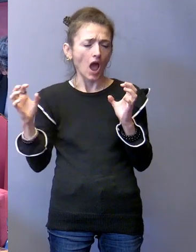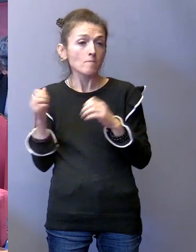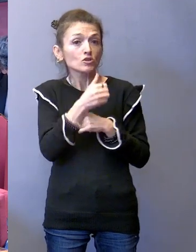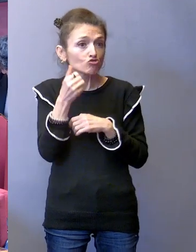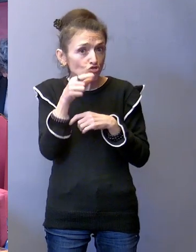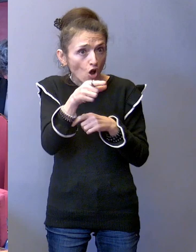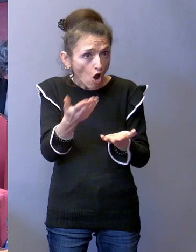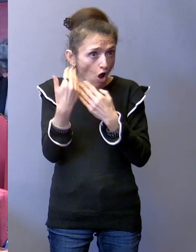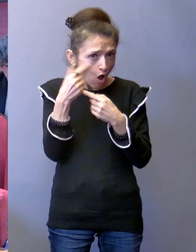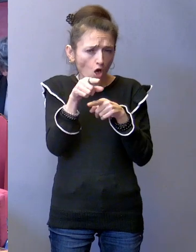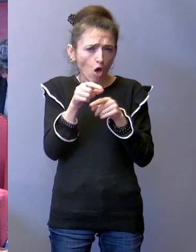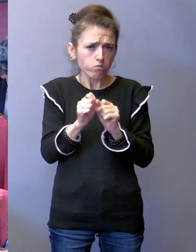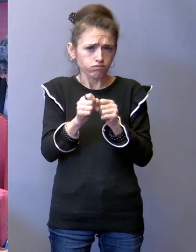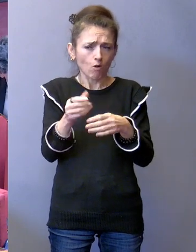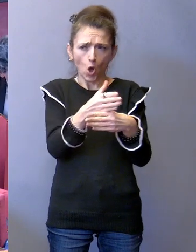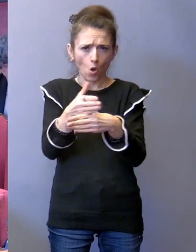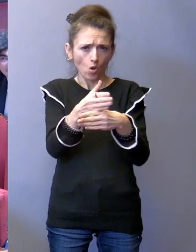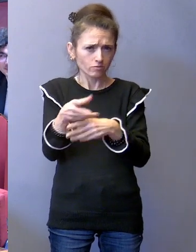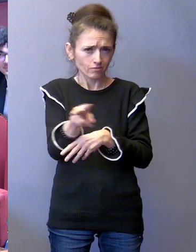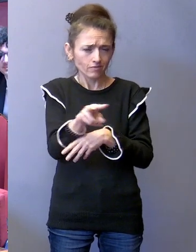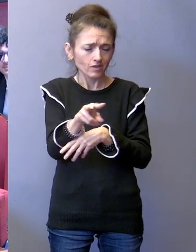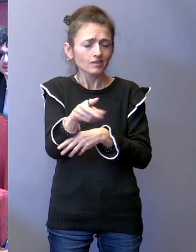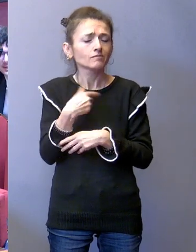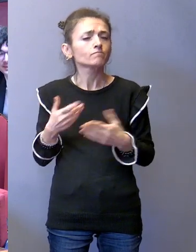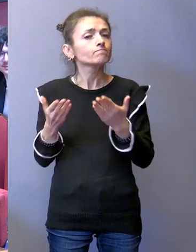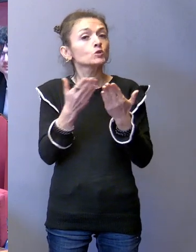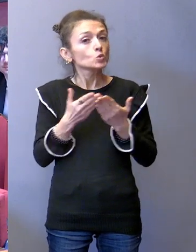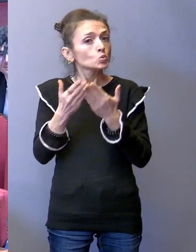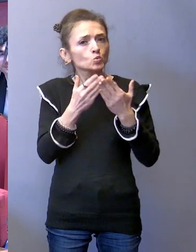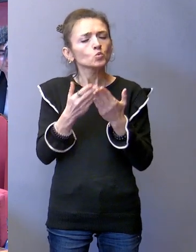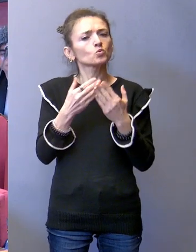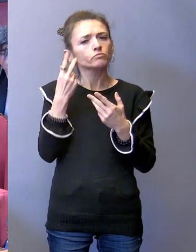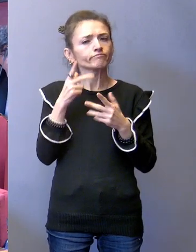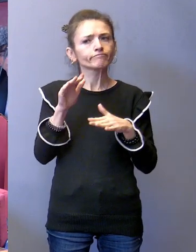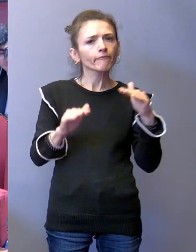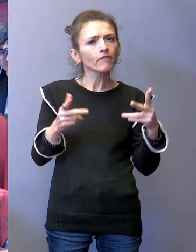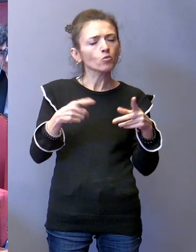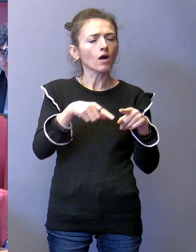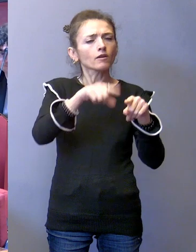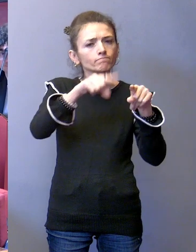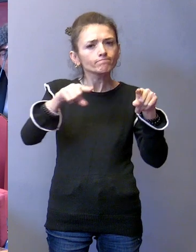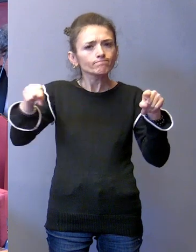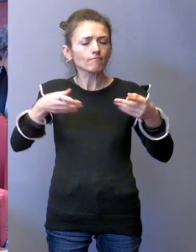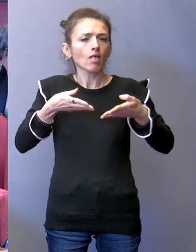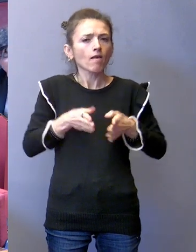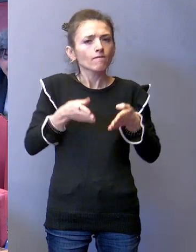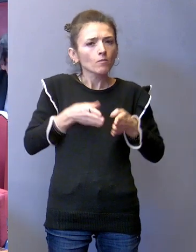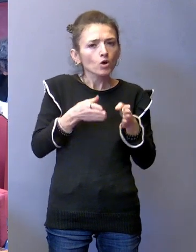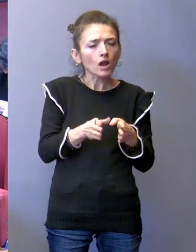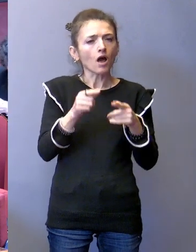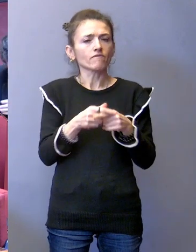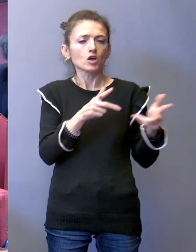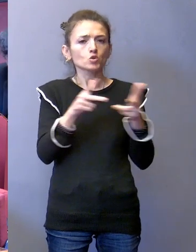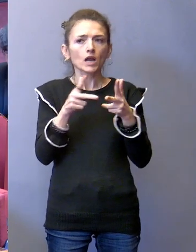ecco dividetevi la responsabilità dopo uno studio che analizzi l'andamento demografico la riorganizzazione del trasporto pubblico la